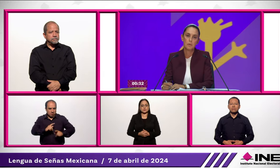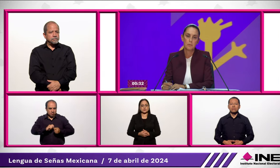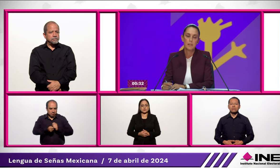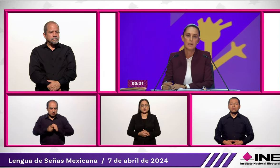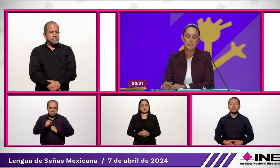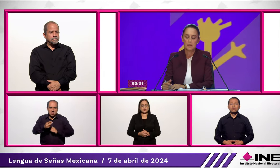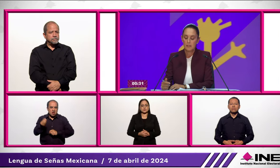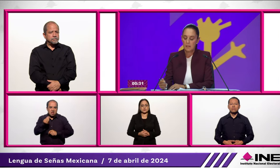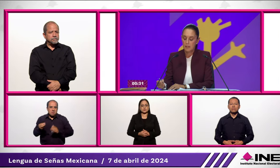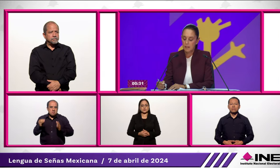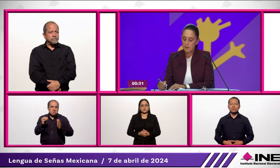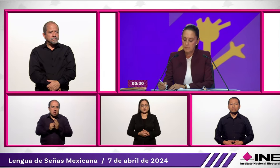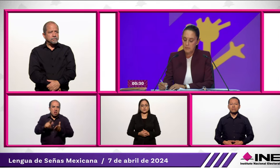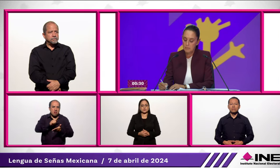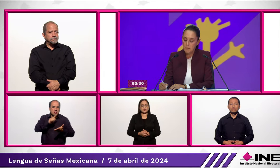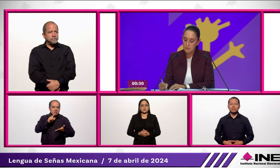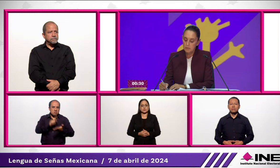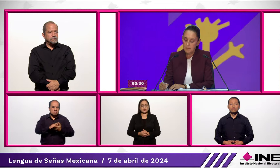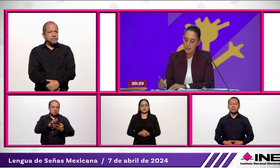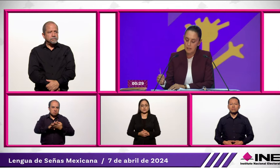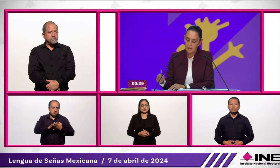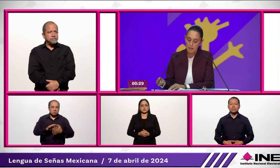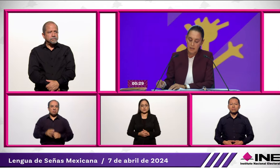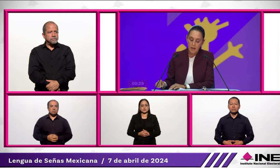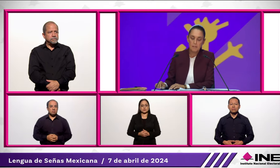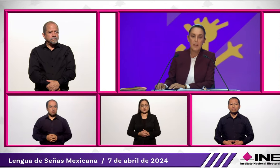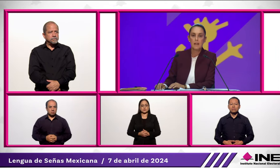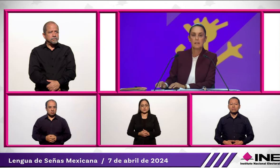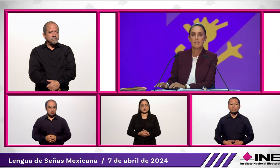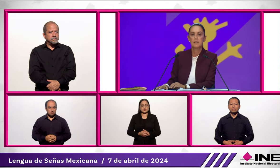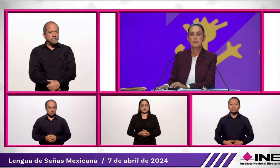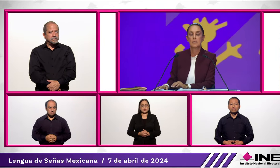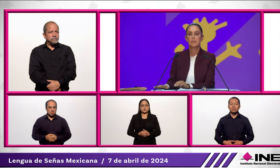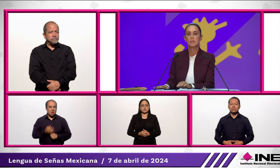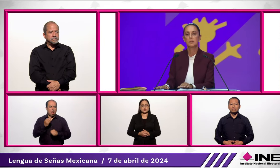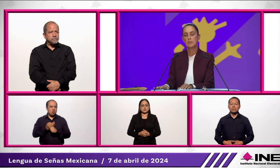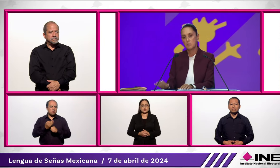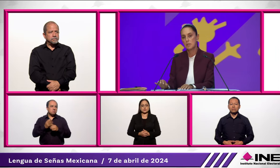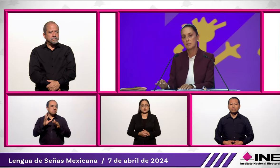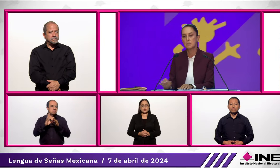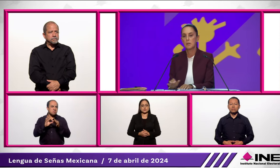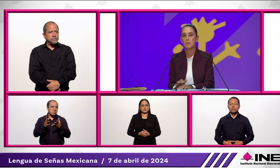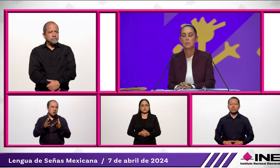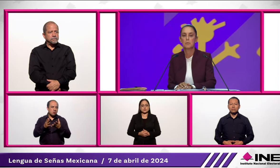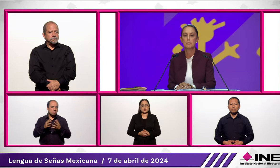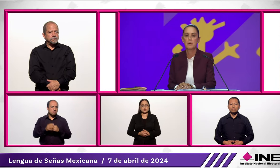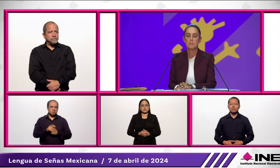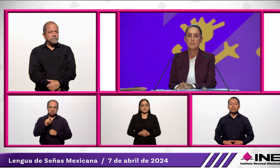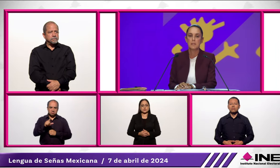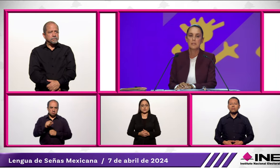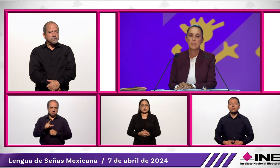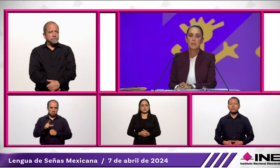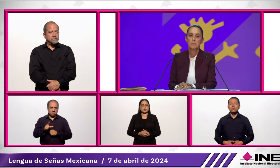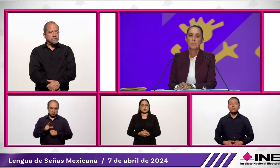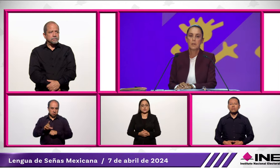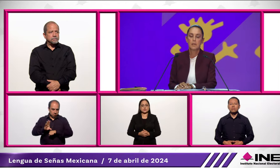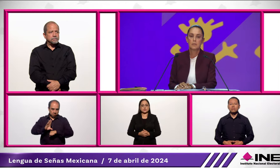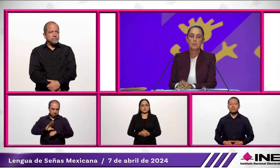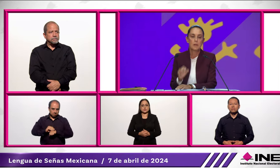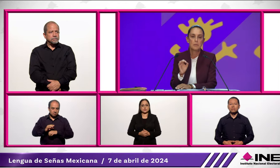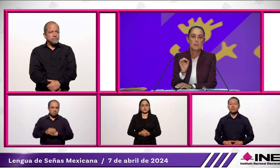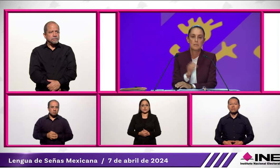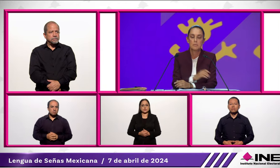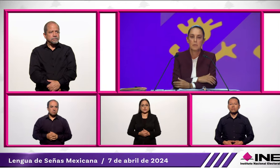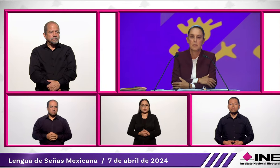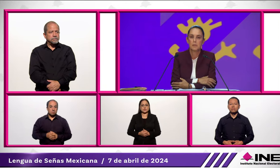llevarlo al Código Penal. Vamos a hablar en este caso también, si me lo permiten, porque